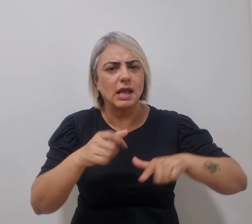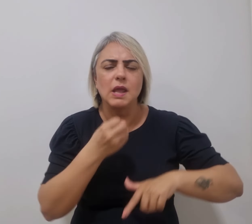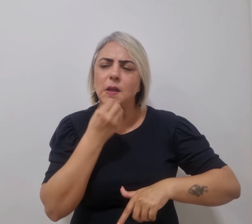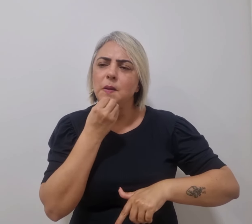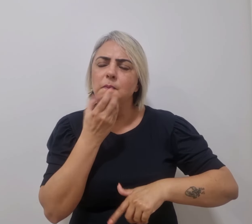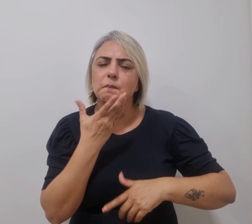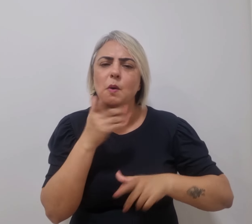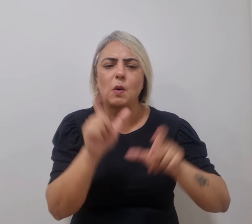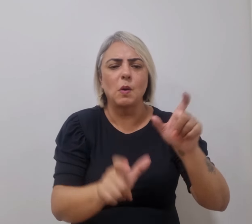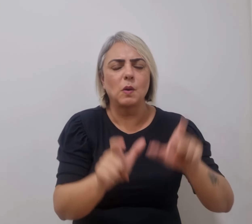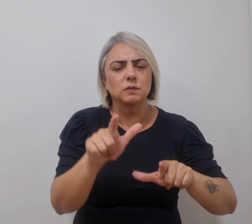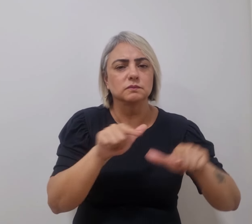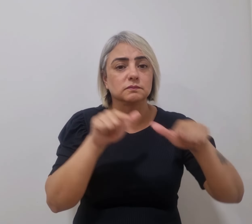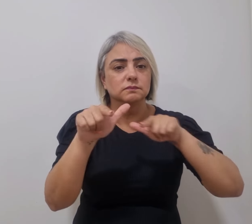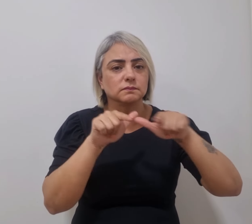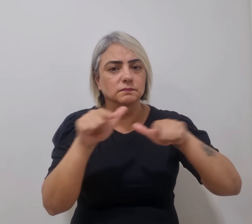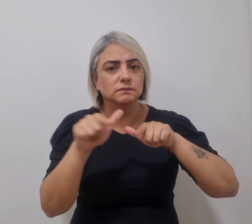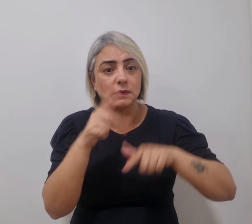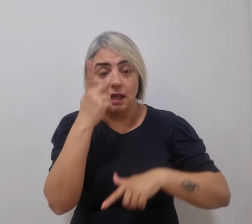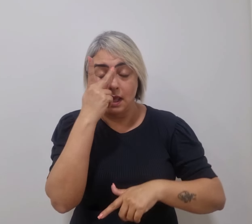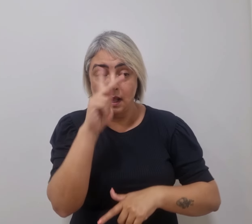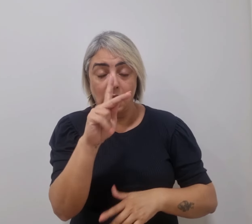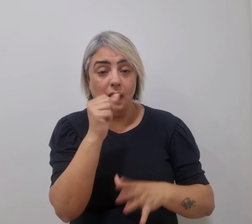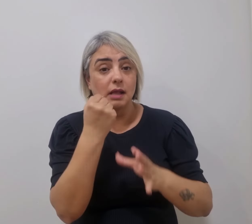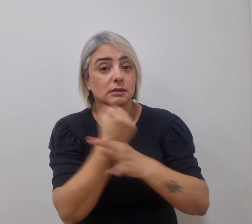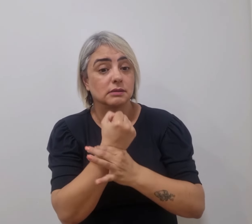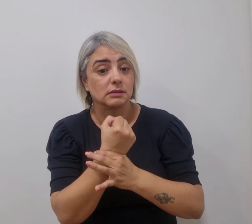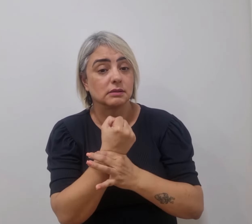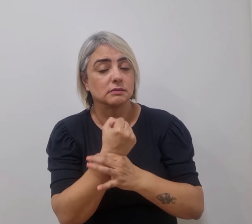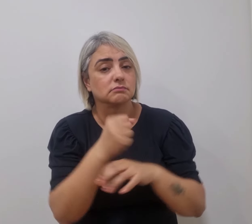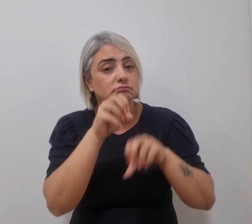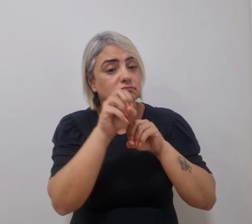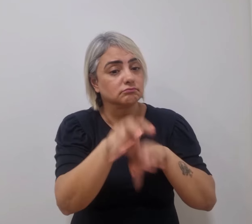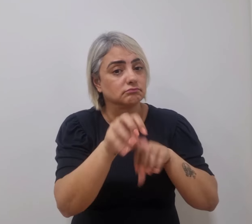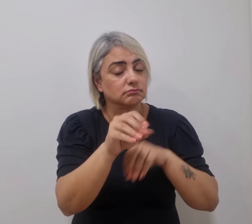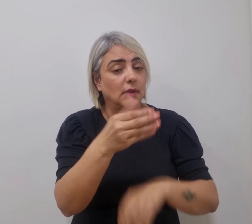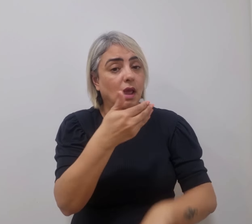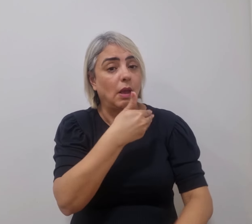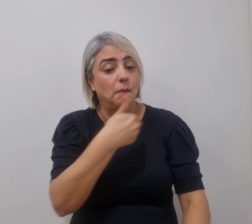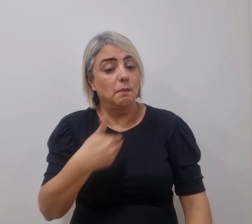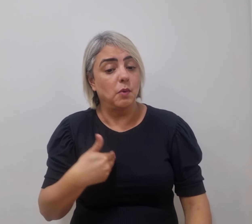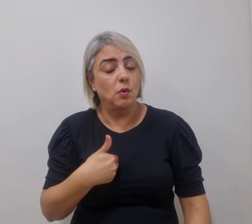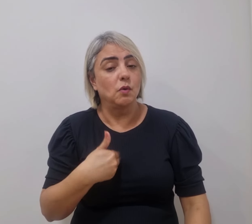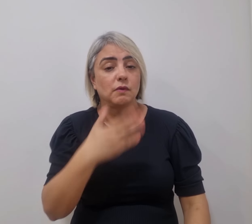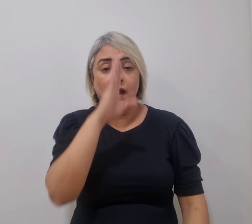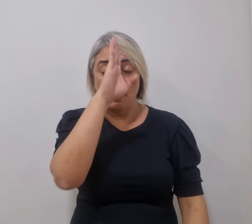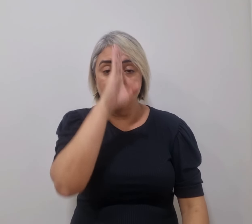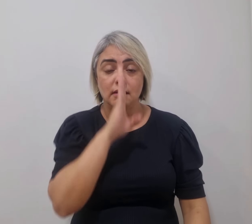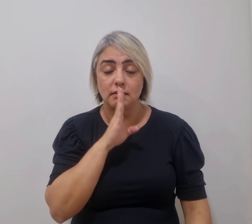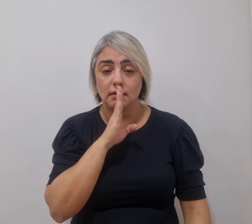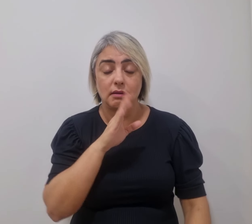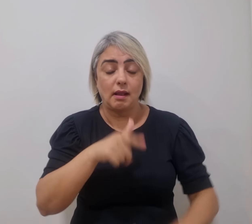condições de trabalho para assegurar uma educação pública, gratuita, laica,